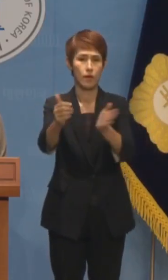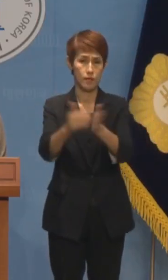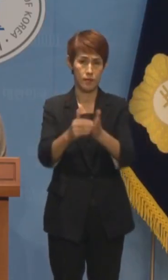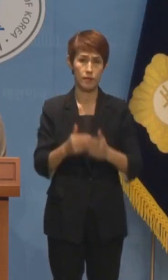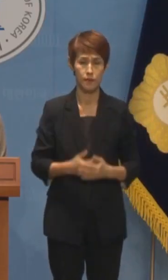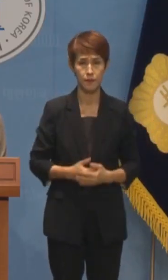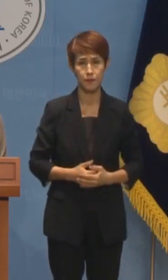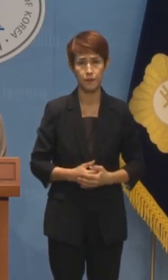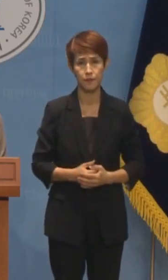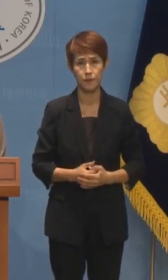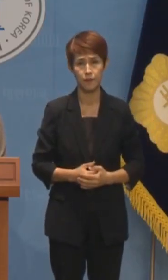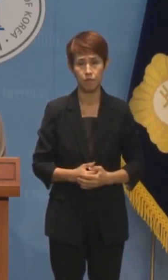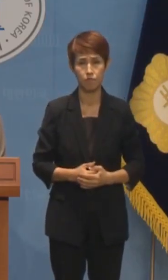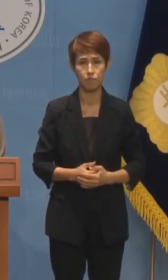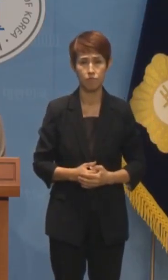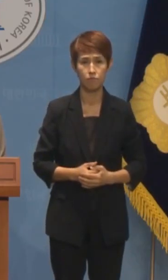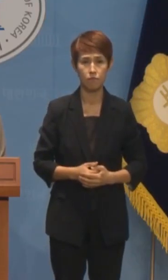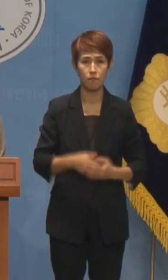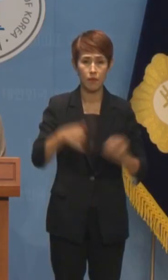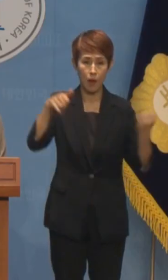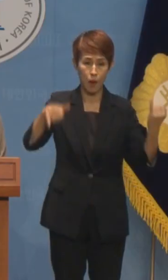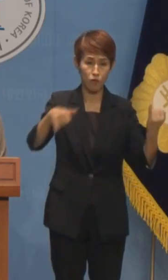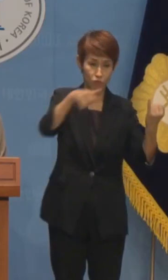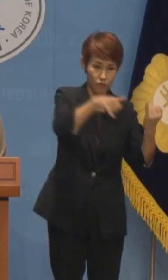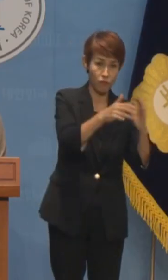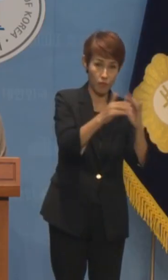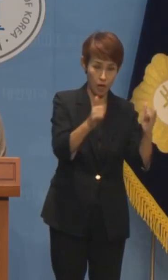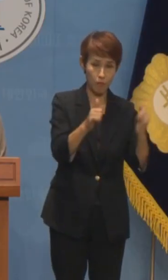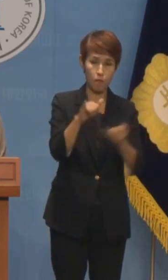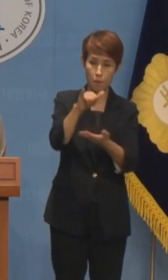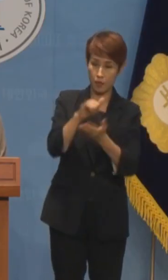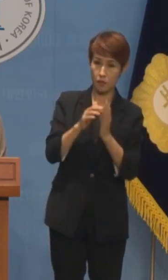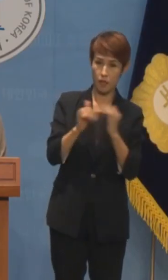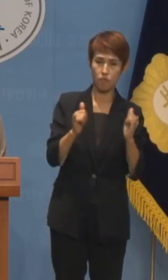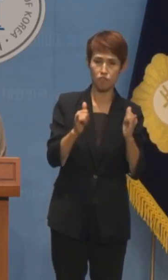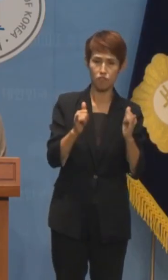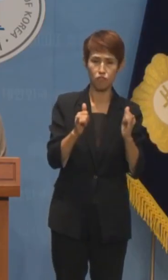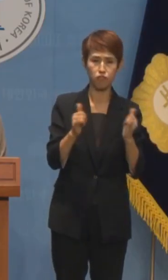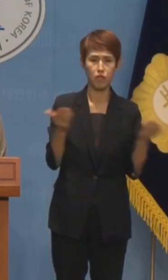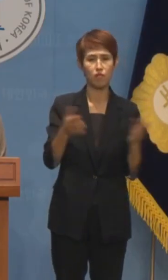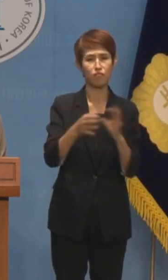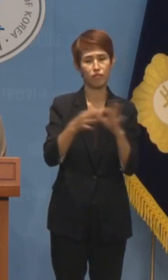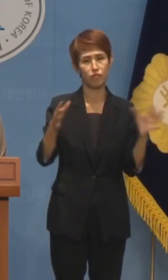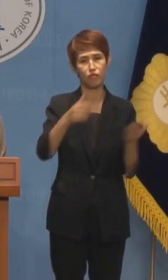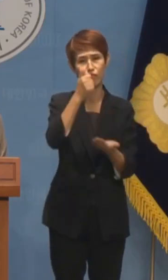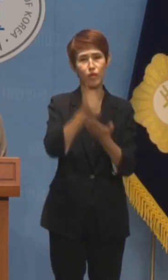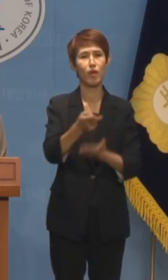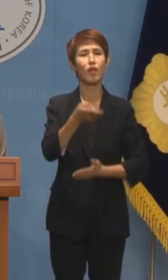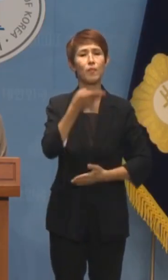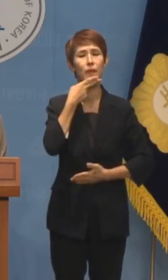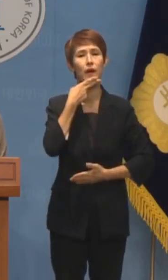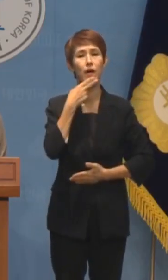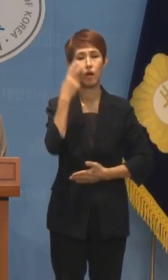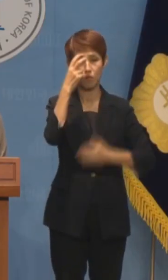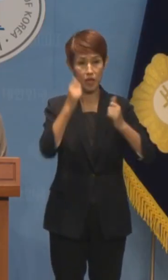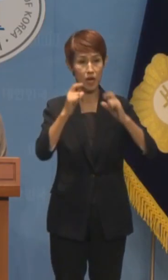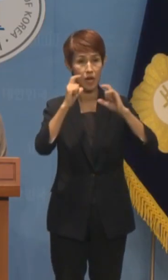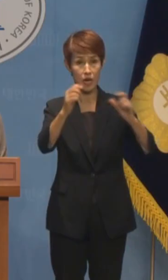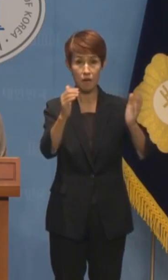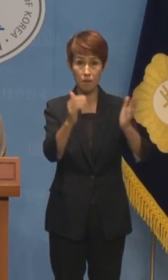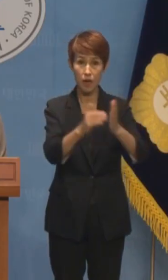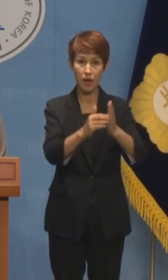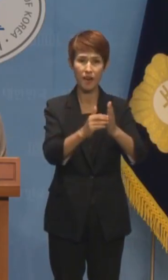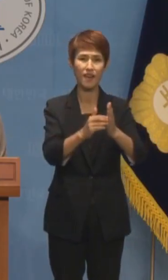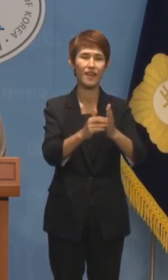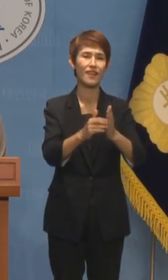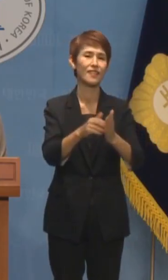권고했습니다. 명품백을 준 사람도 받은 사람도 직무 관련성이 없어 죄가 없다던 검찰의 억지 논리가